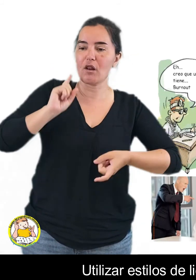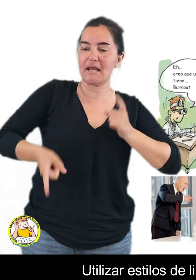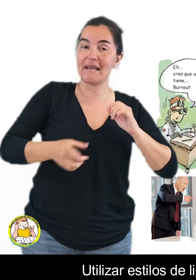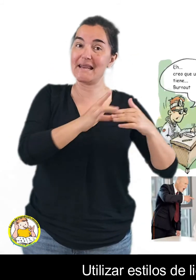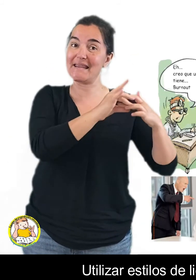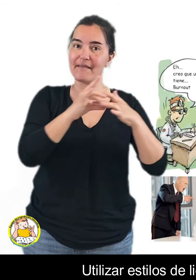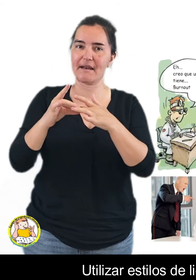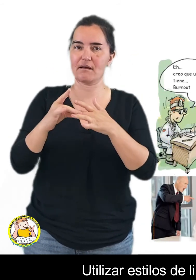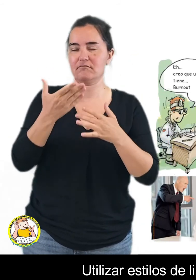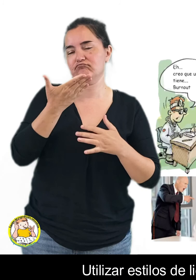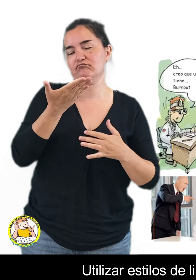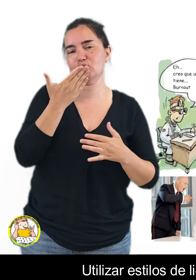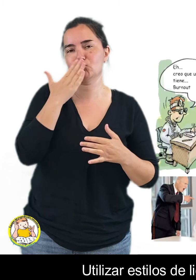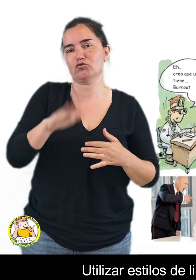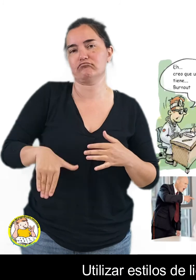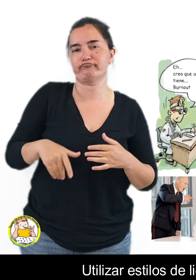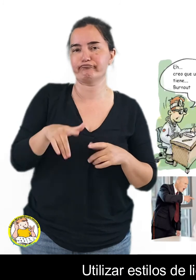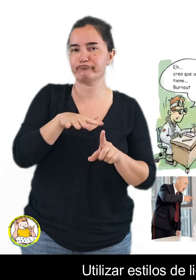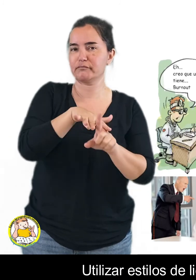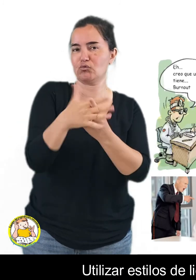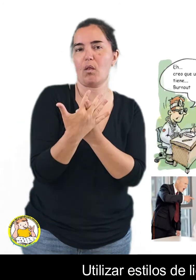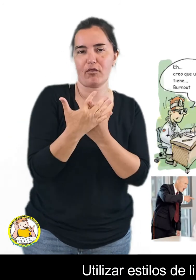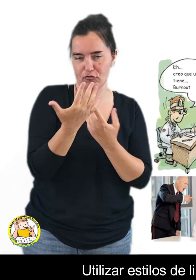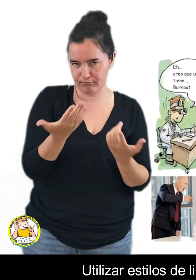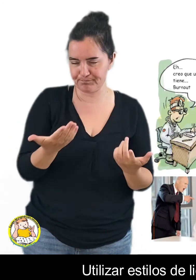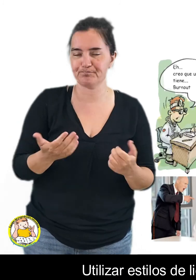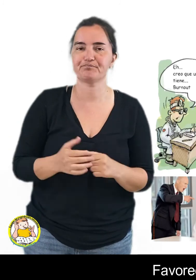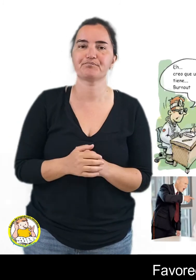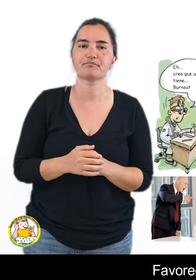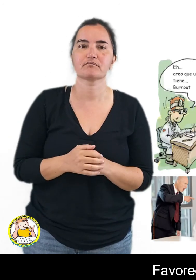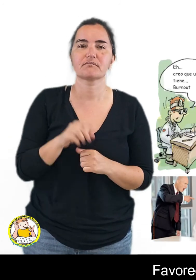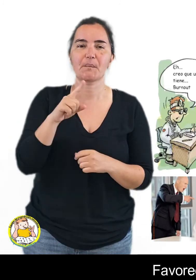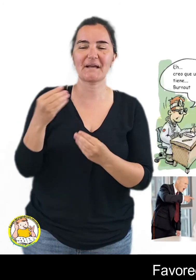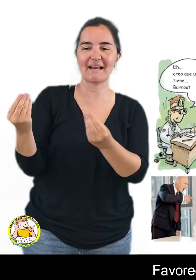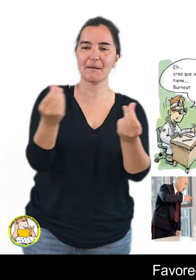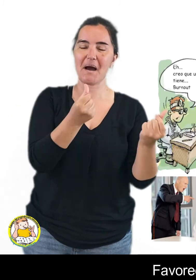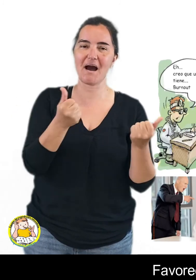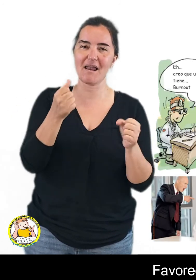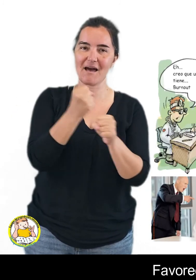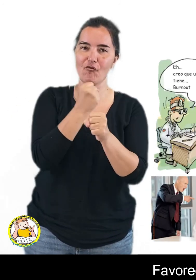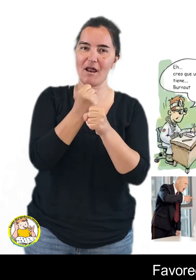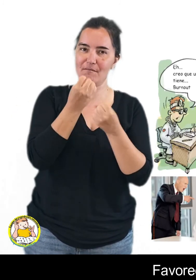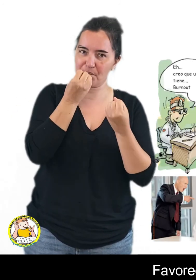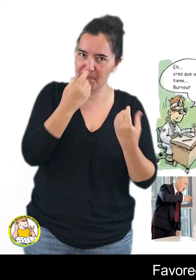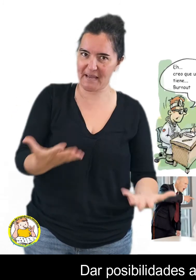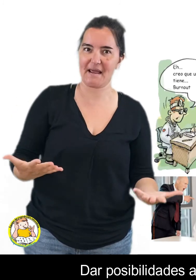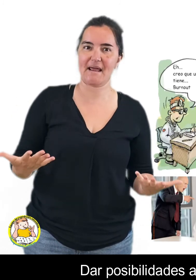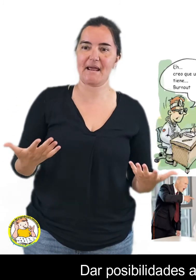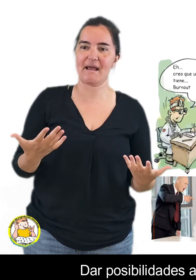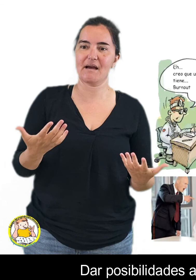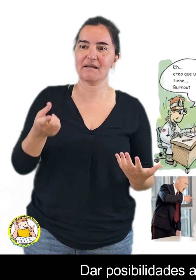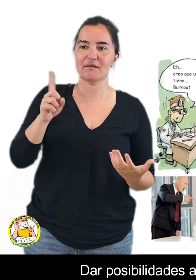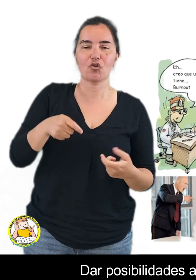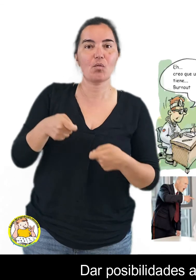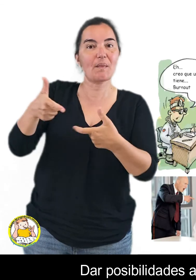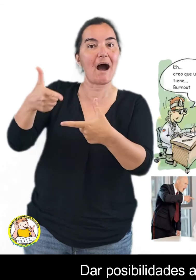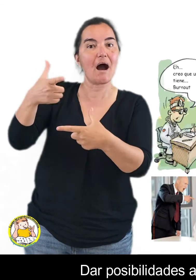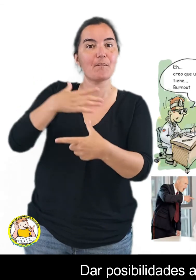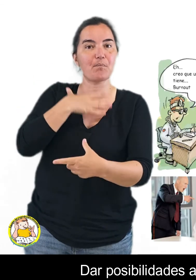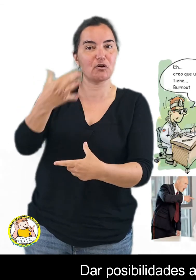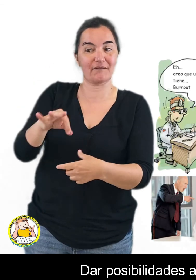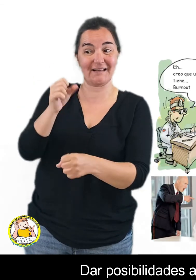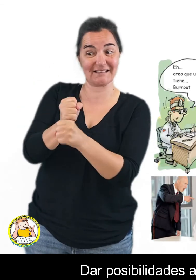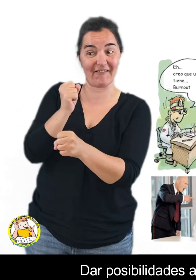Utilizar estilos de liderazgo adecuados a cada situación. Favorecer un buen clima laboral. Dar posibilidades a los